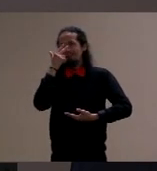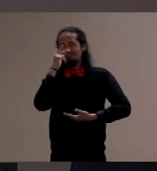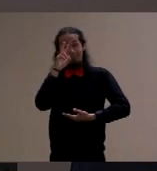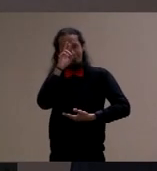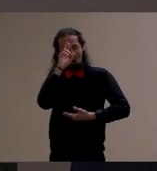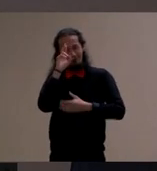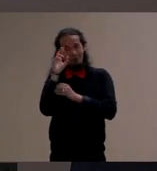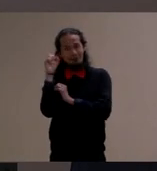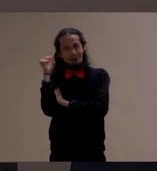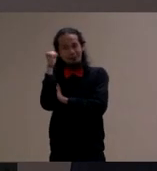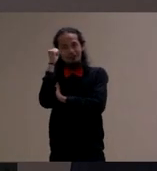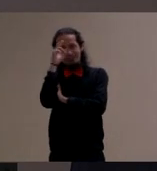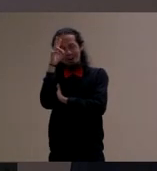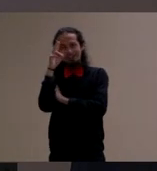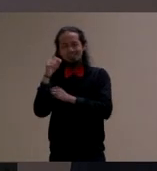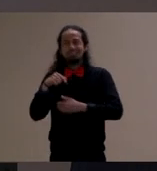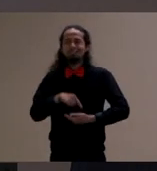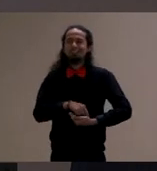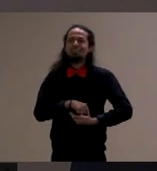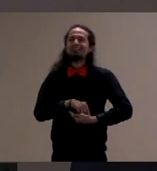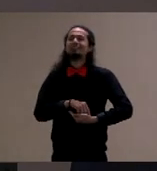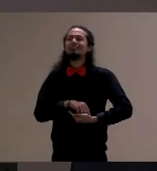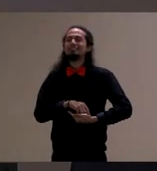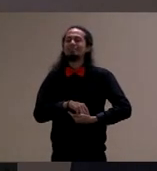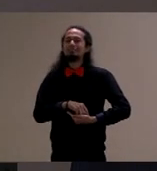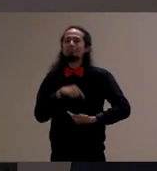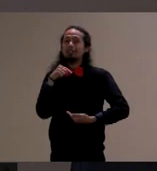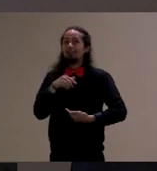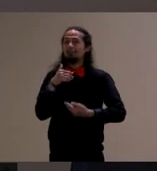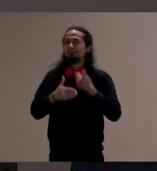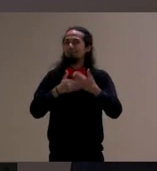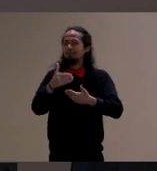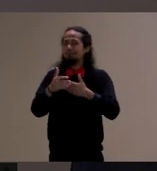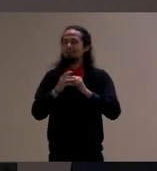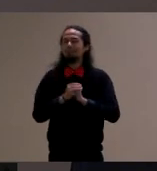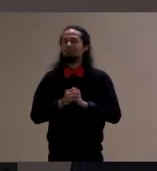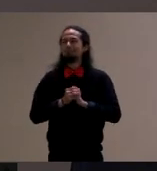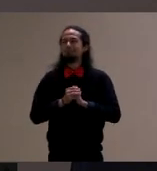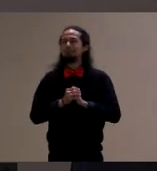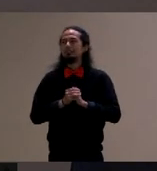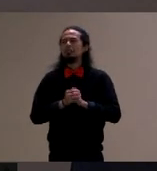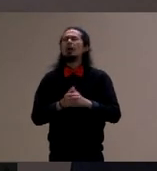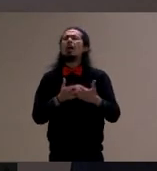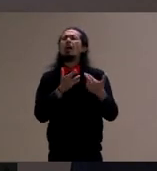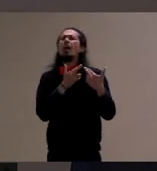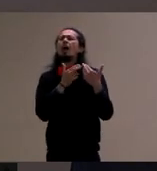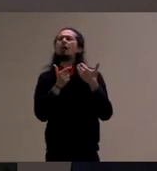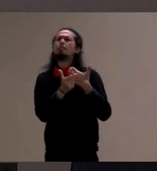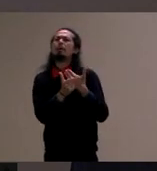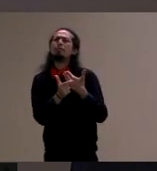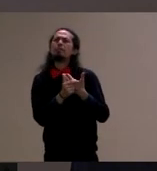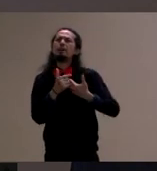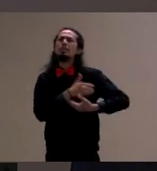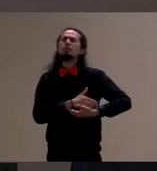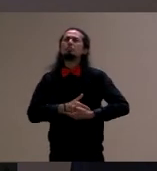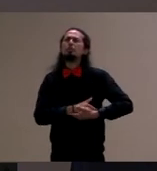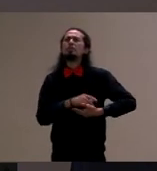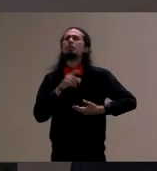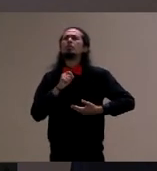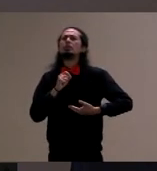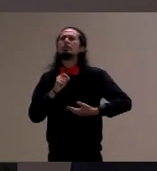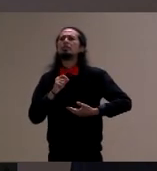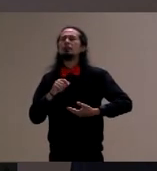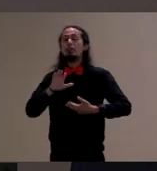esse processo é de que os bebês compete ao bebê demonstrar interesse ao